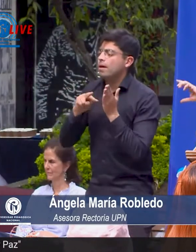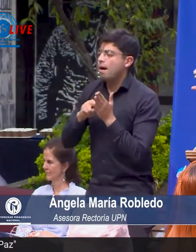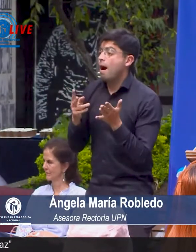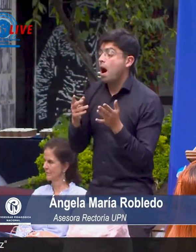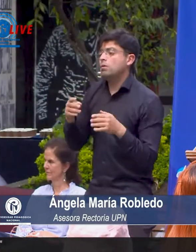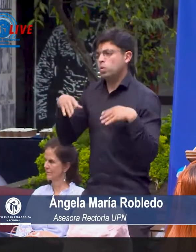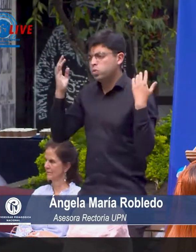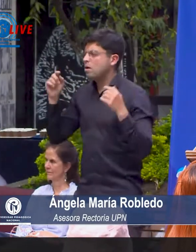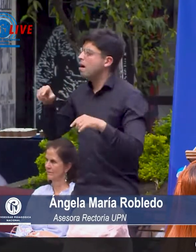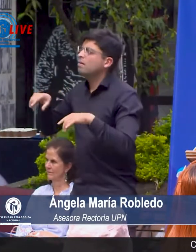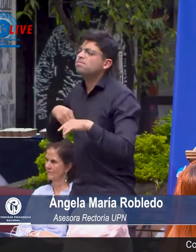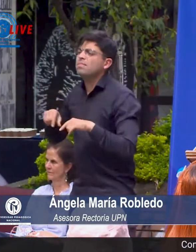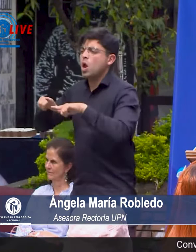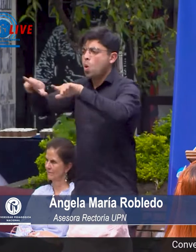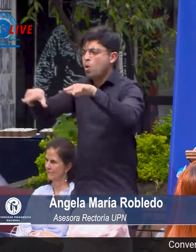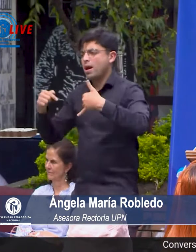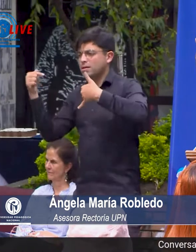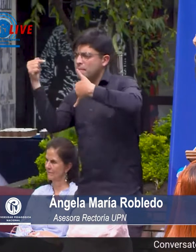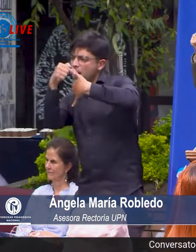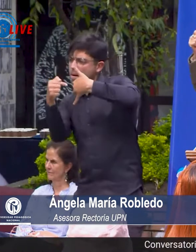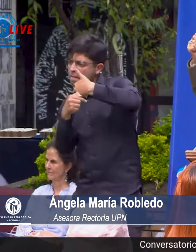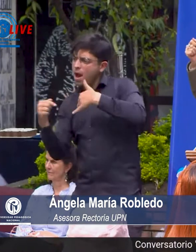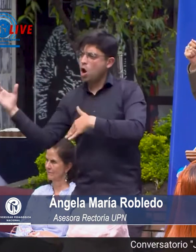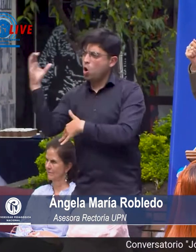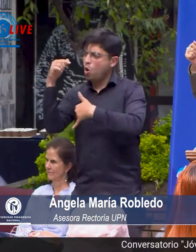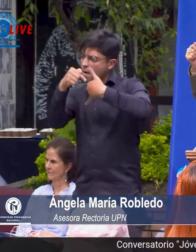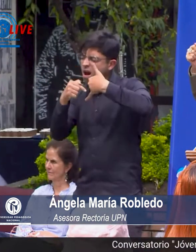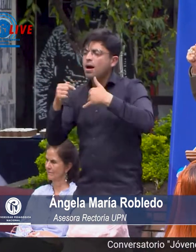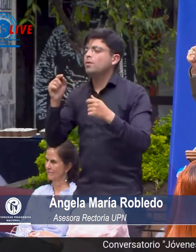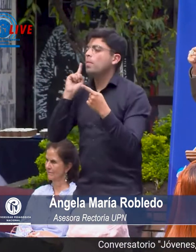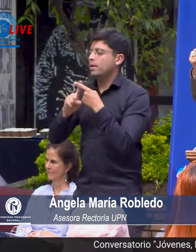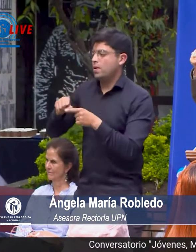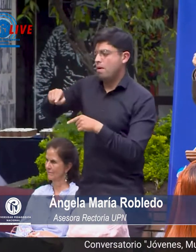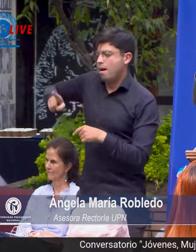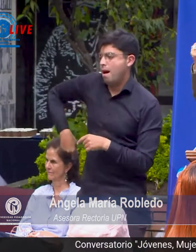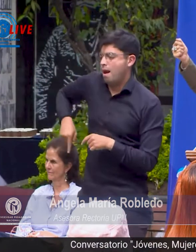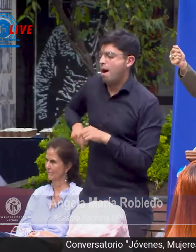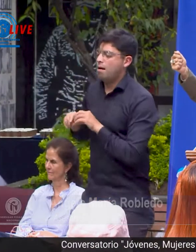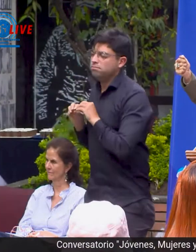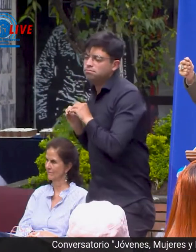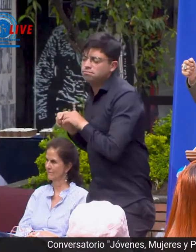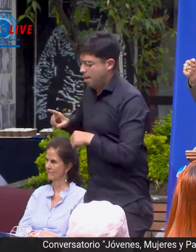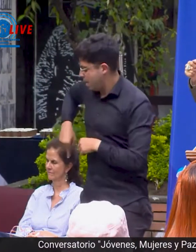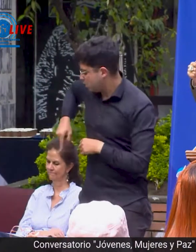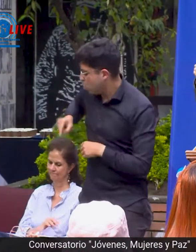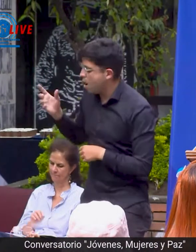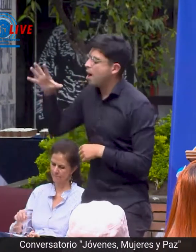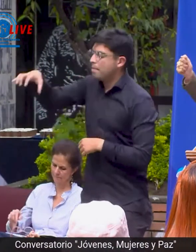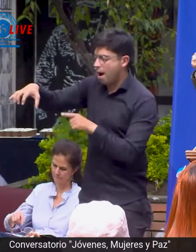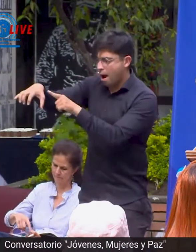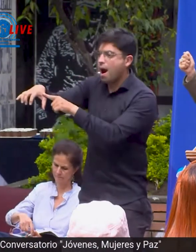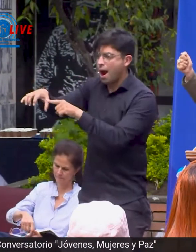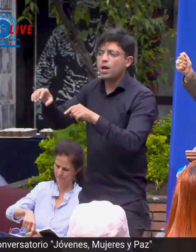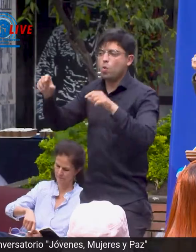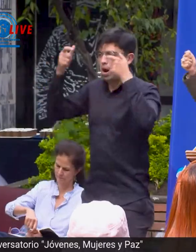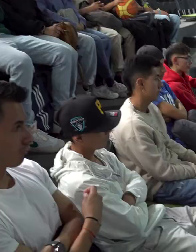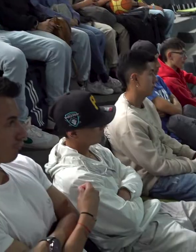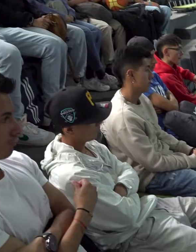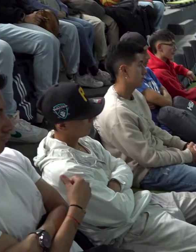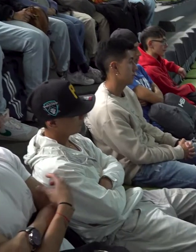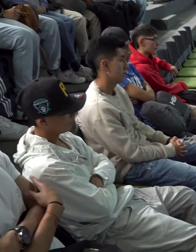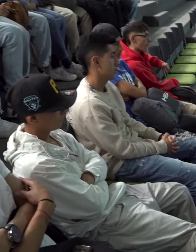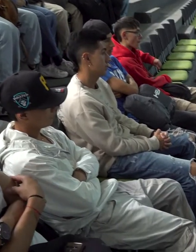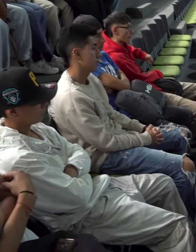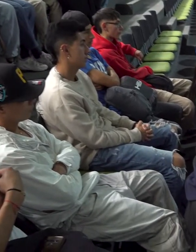en tantos lugares de Colombia sea la escuela el lugar del Estado, sea la escuela el lugar